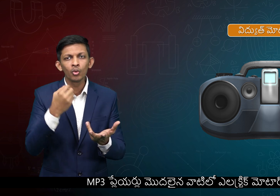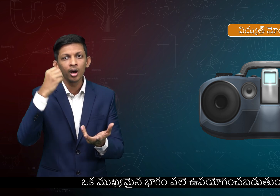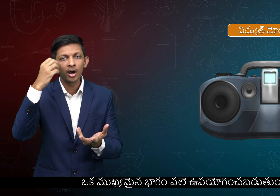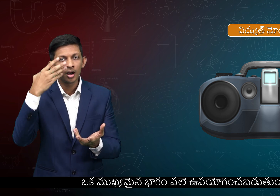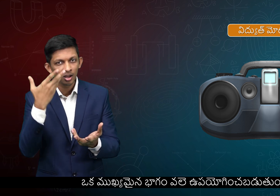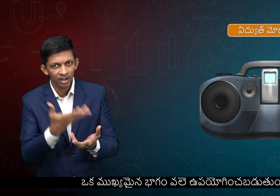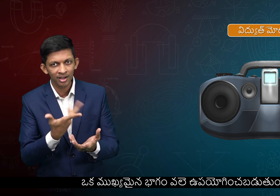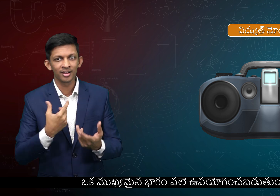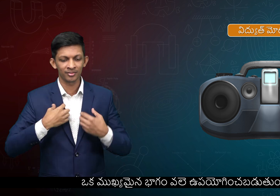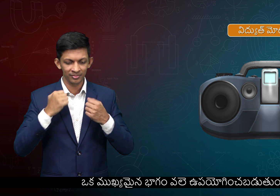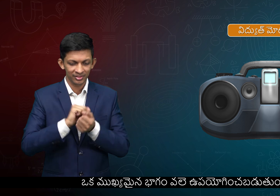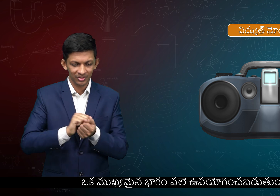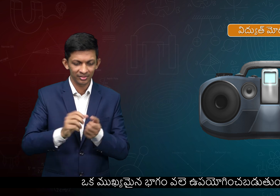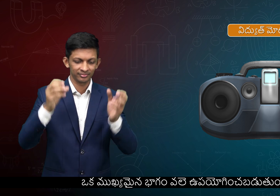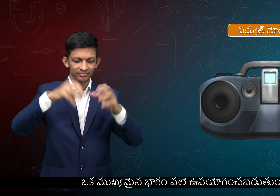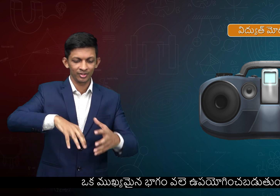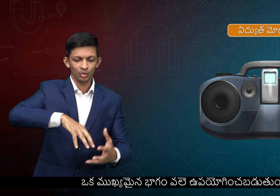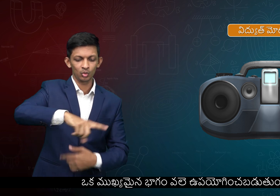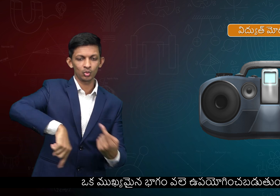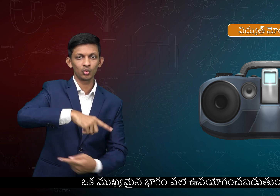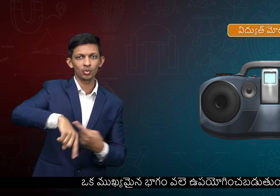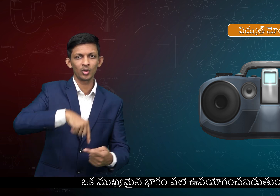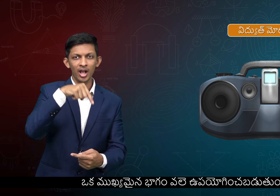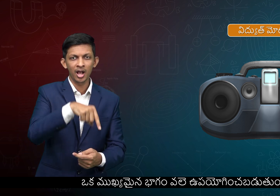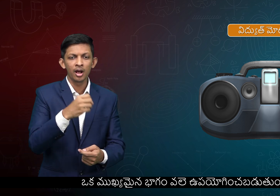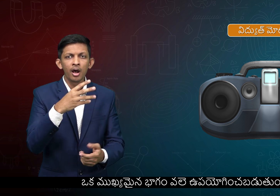ఒక ముఖ్యమైన భాగం వలె ఉపయోగపడుతుంది.